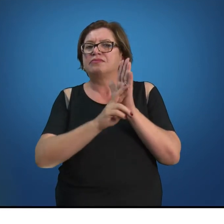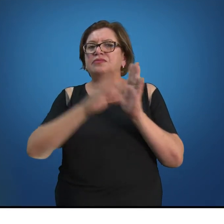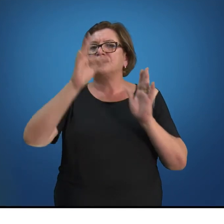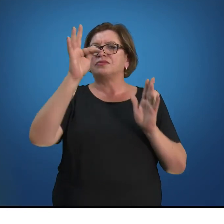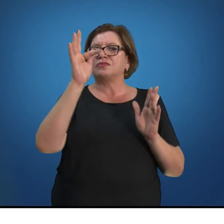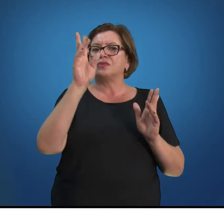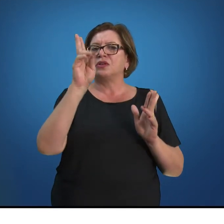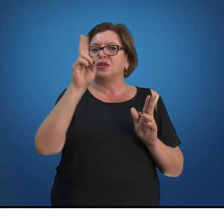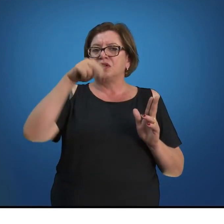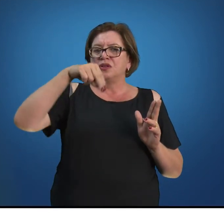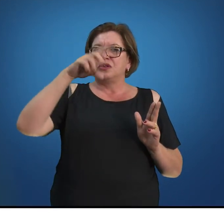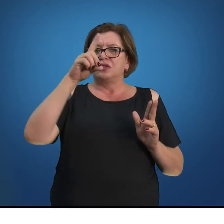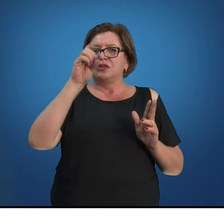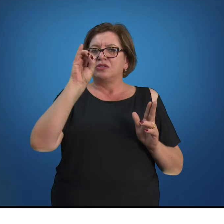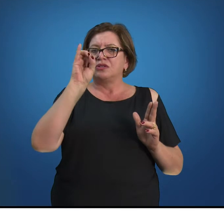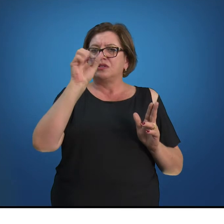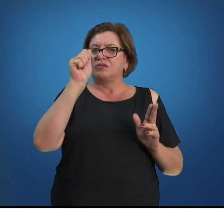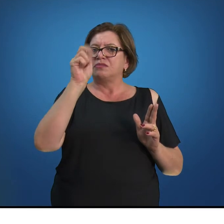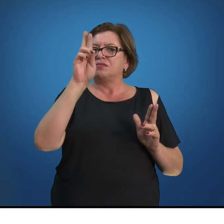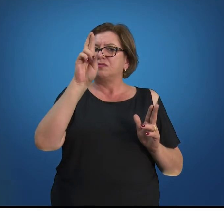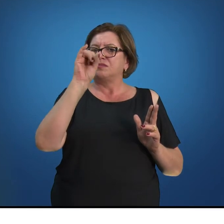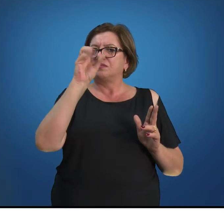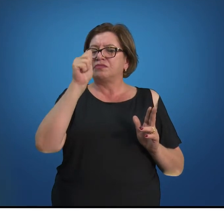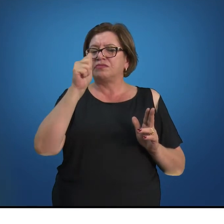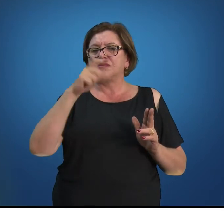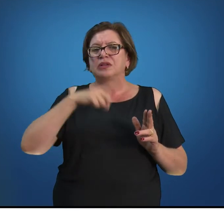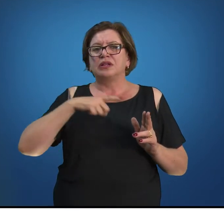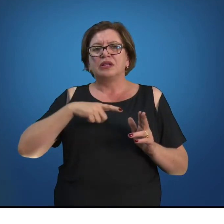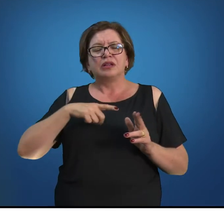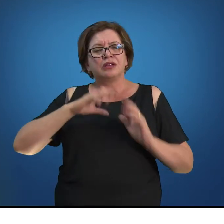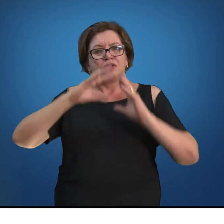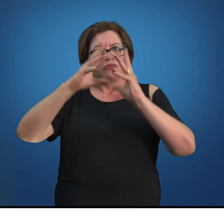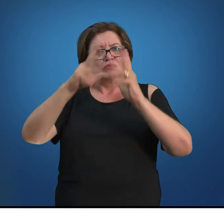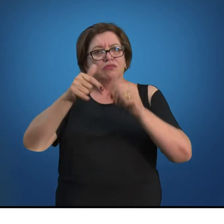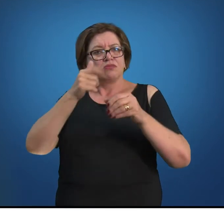seja garantida em todos os municípios, independente do seu